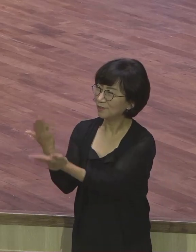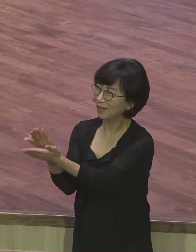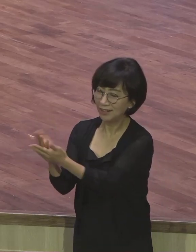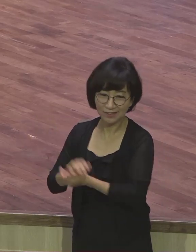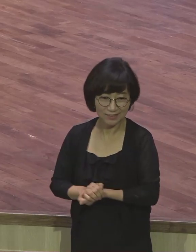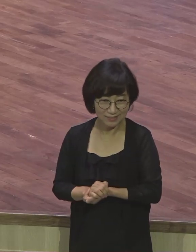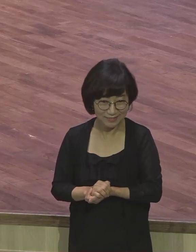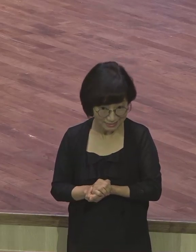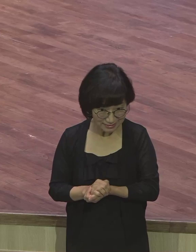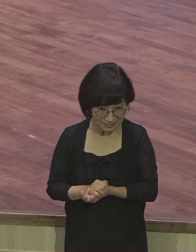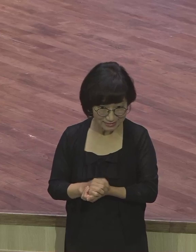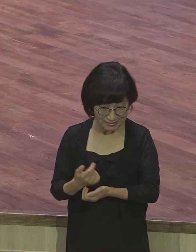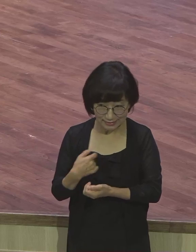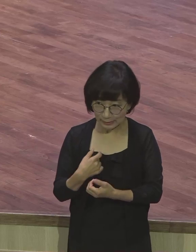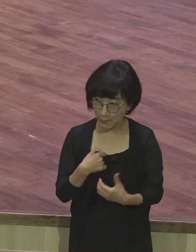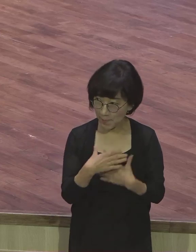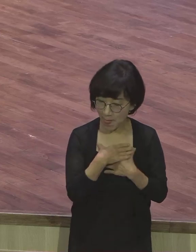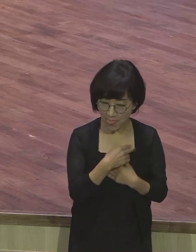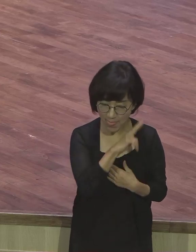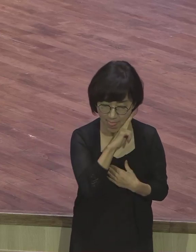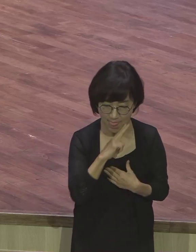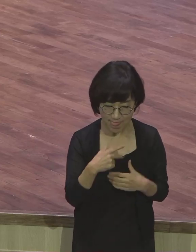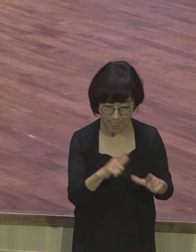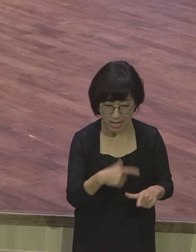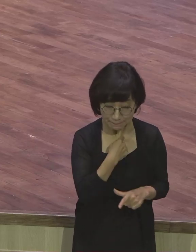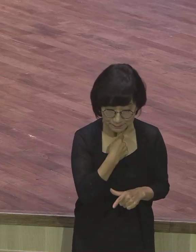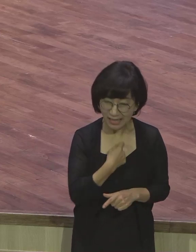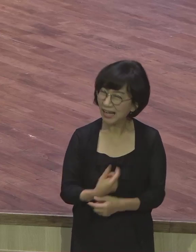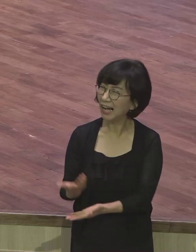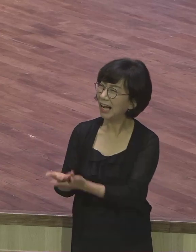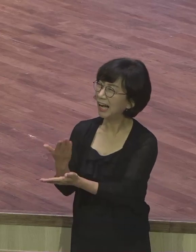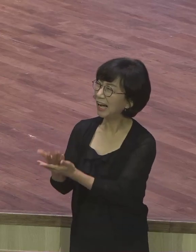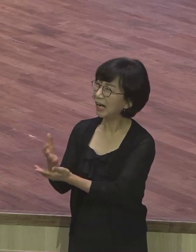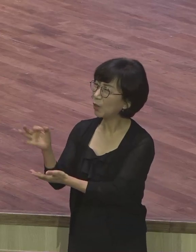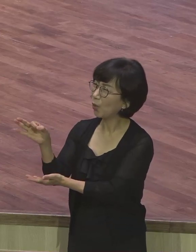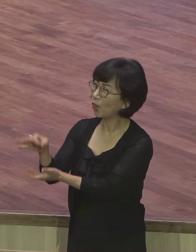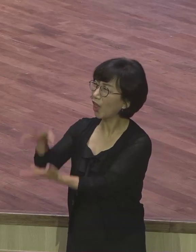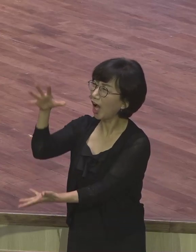교회를 이용해 내가 좀 편하게 살자. 전부 주시옵소서.